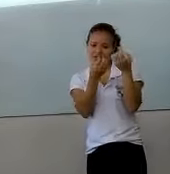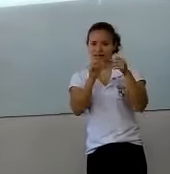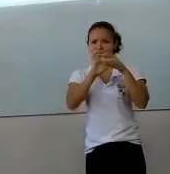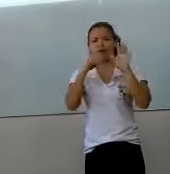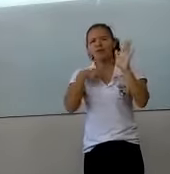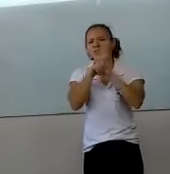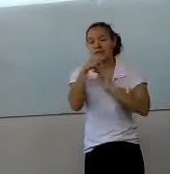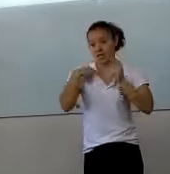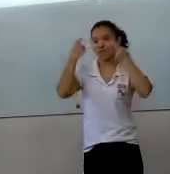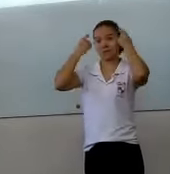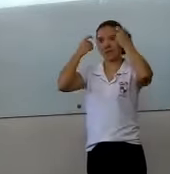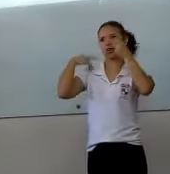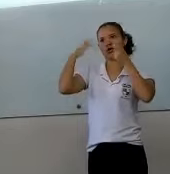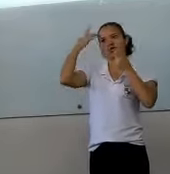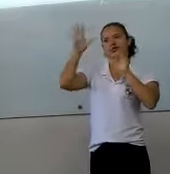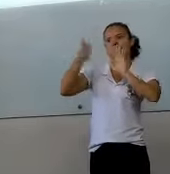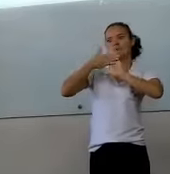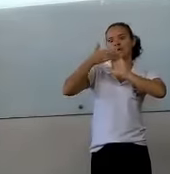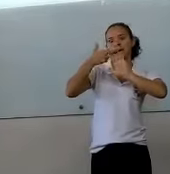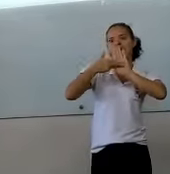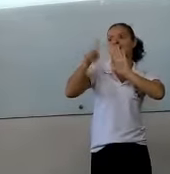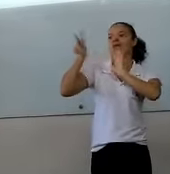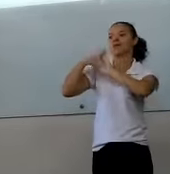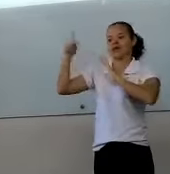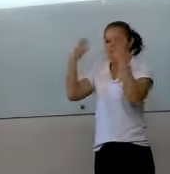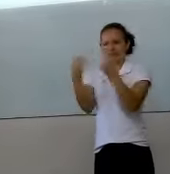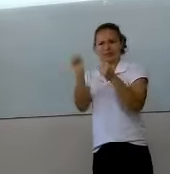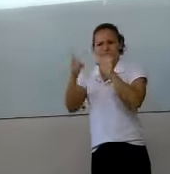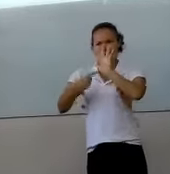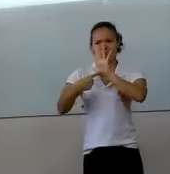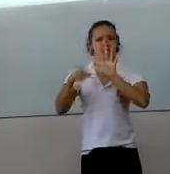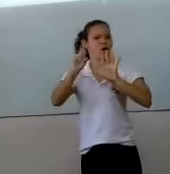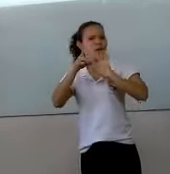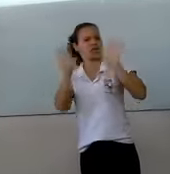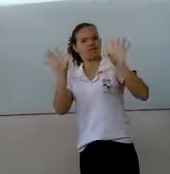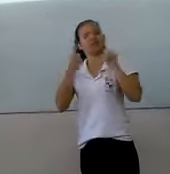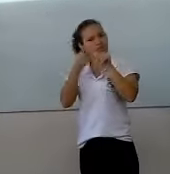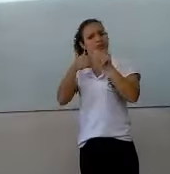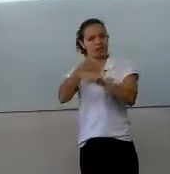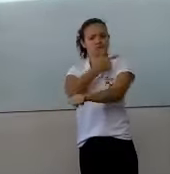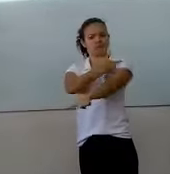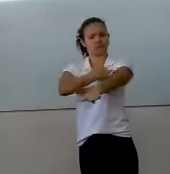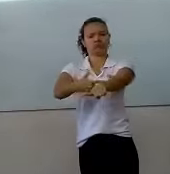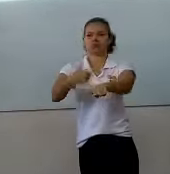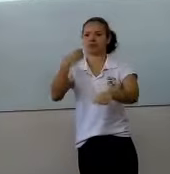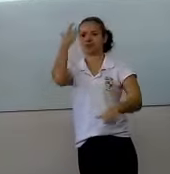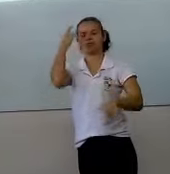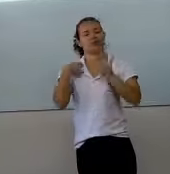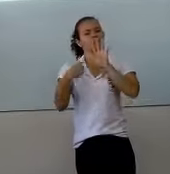dele, né? Depois, ó, eu fiquei preocupada, será que eu posso mostrar? Tá ali, porque estou falando que uma pessoa dele, uma